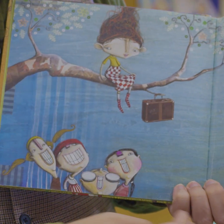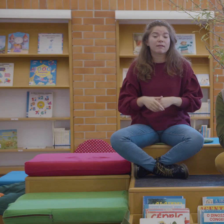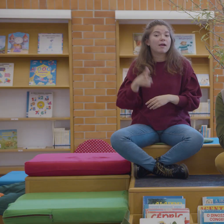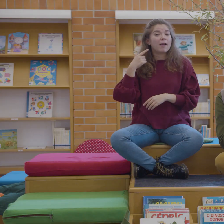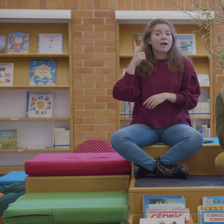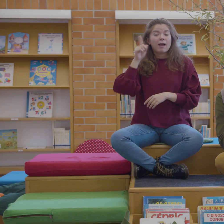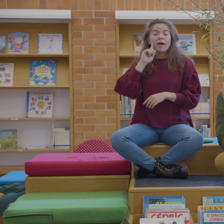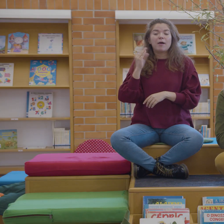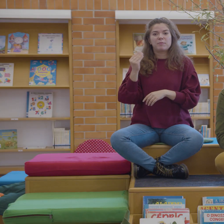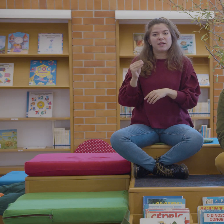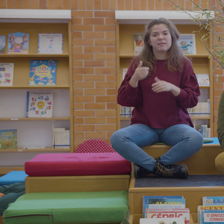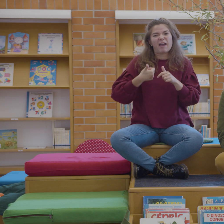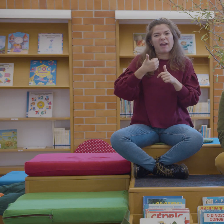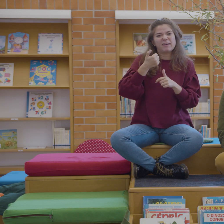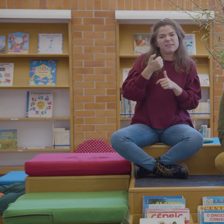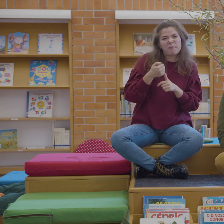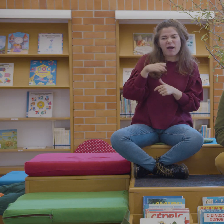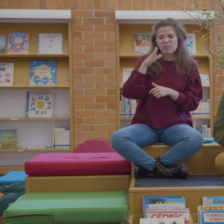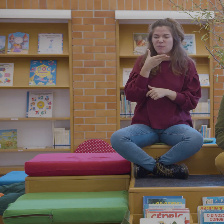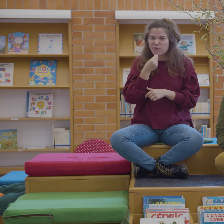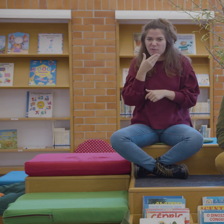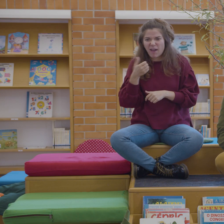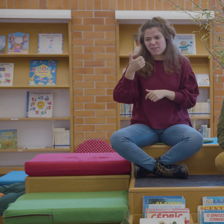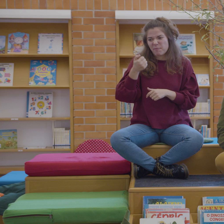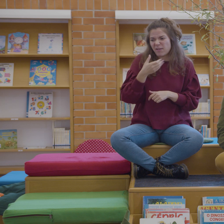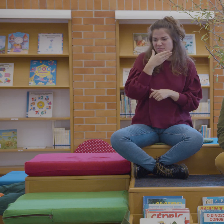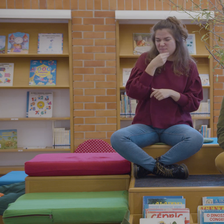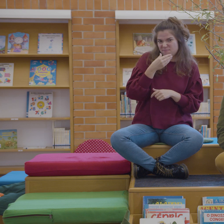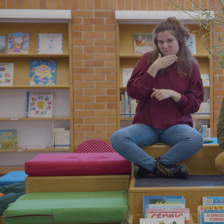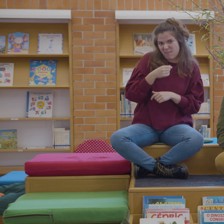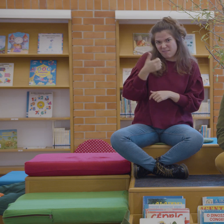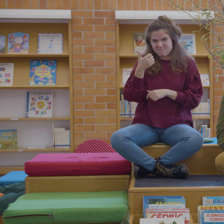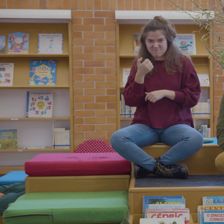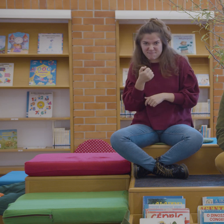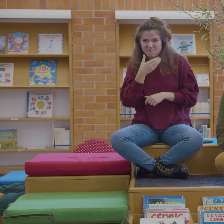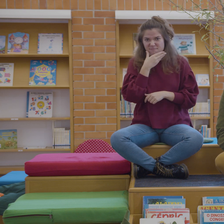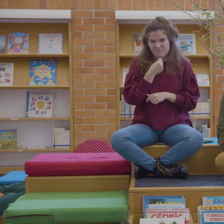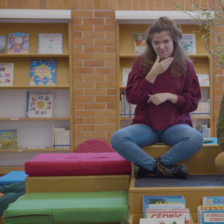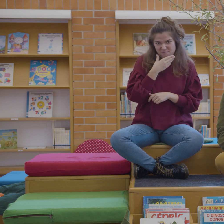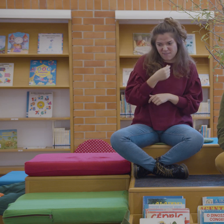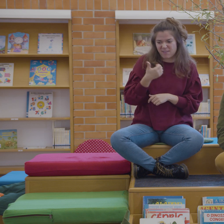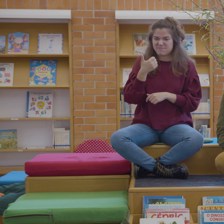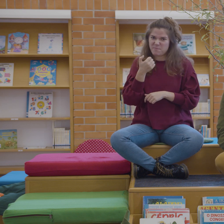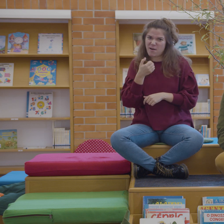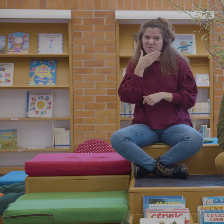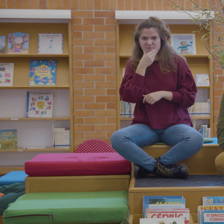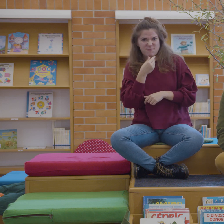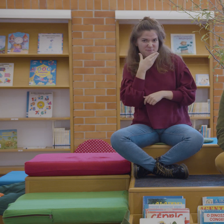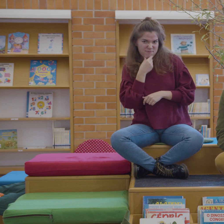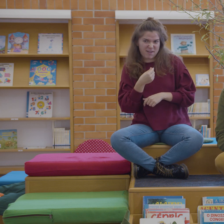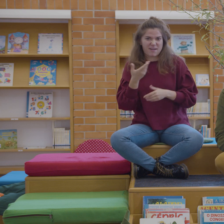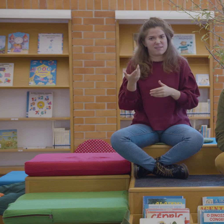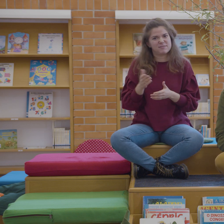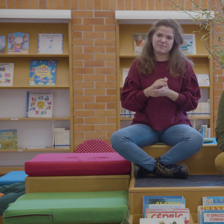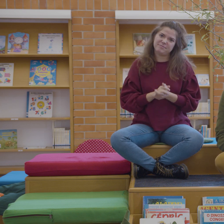A Mara calça sapatos velhos, a Mara calça sapatos velhos, a Mara calça